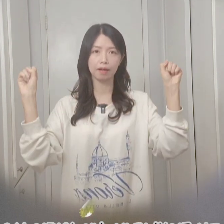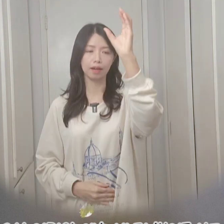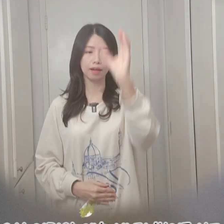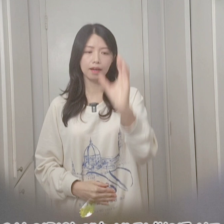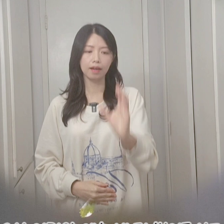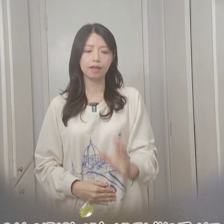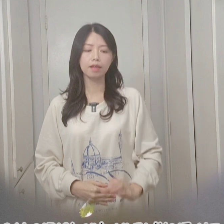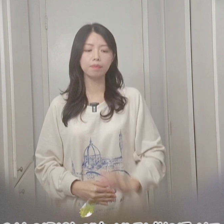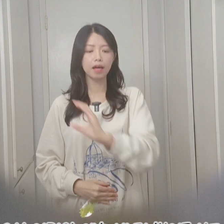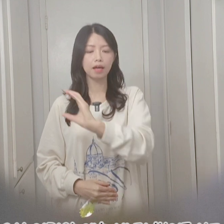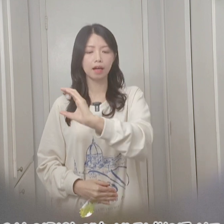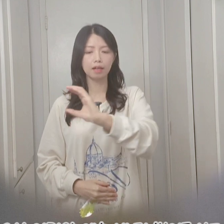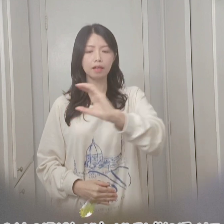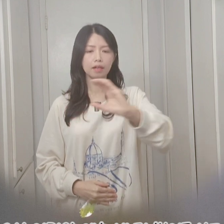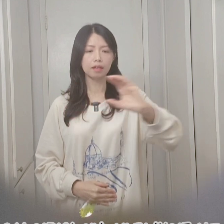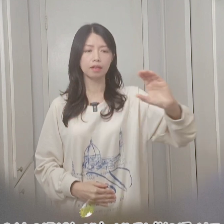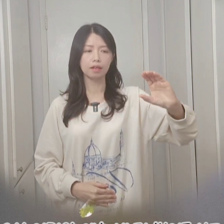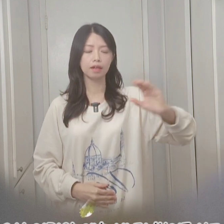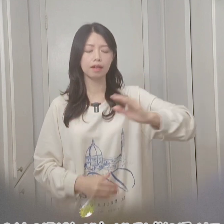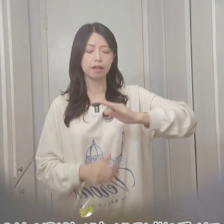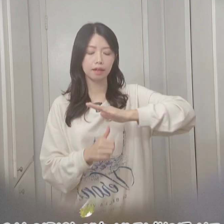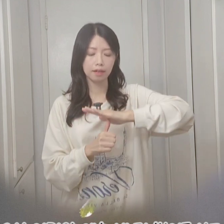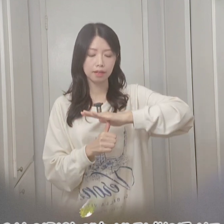해방. 십자가를